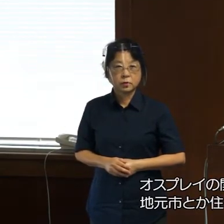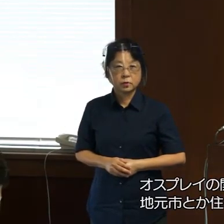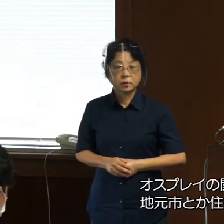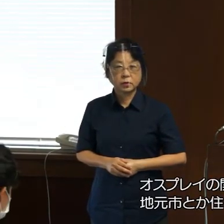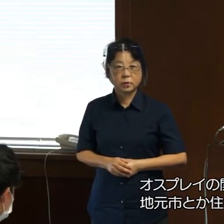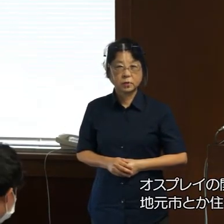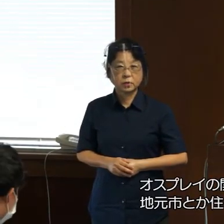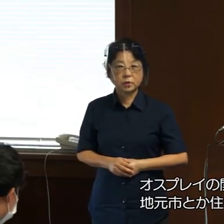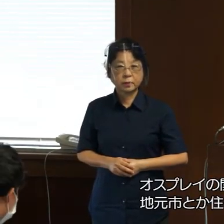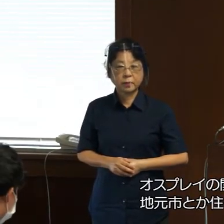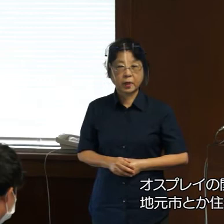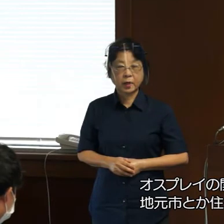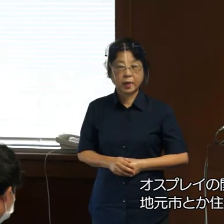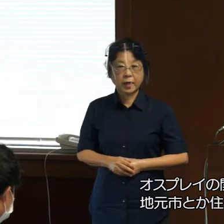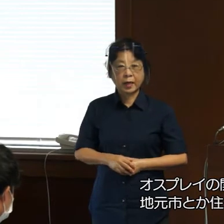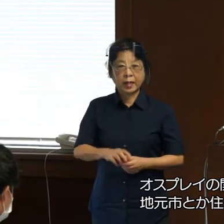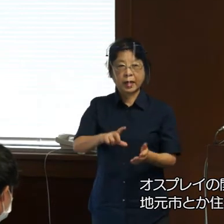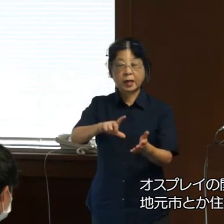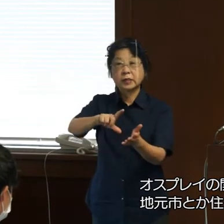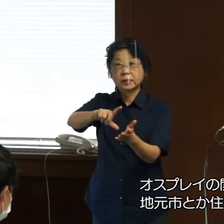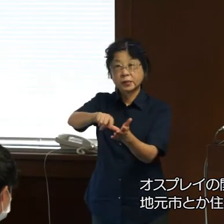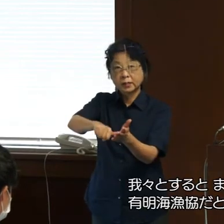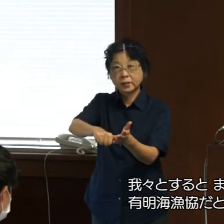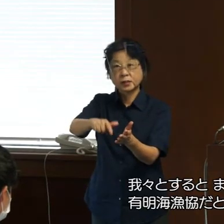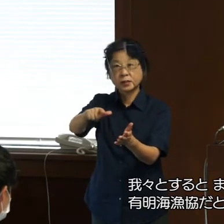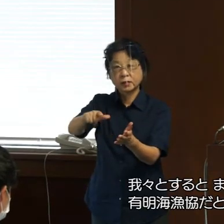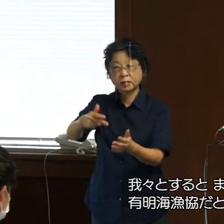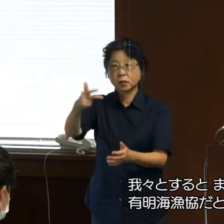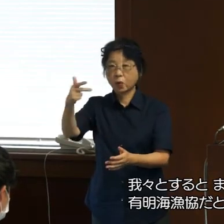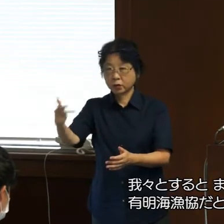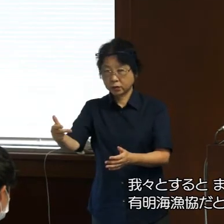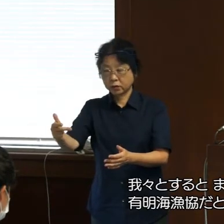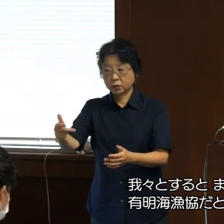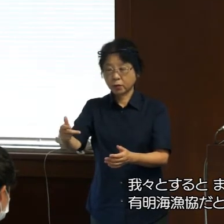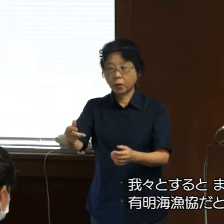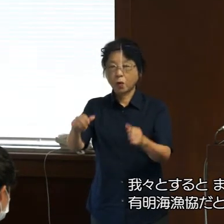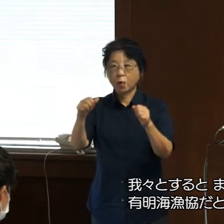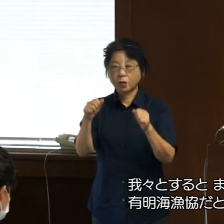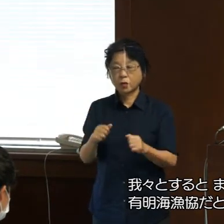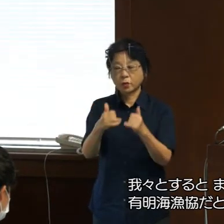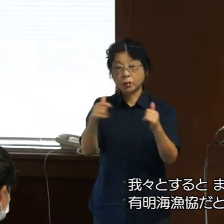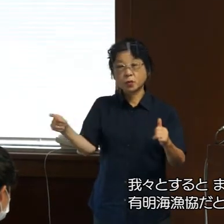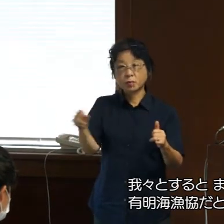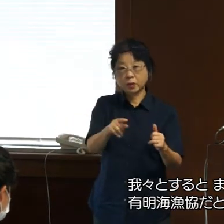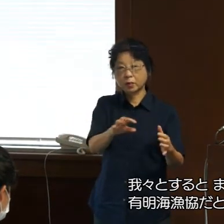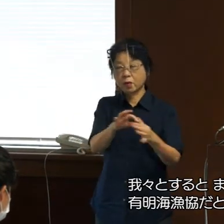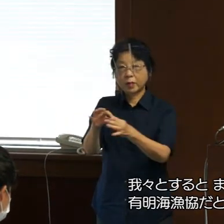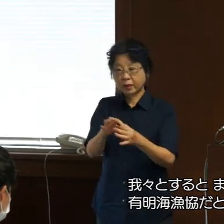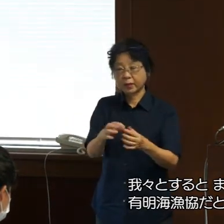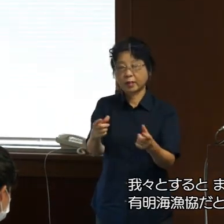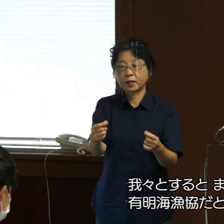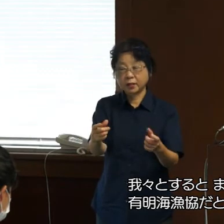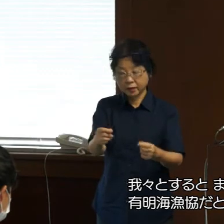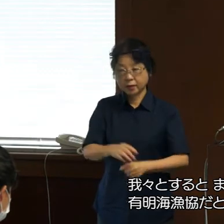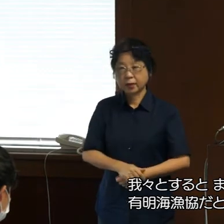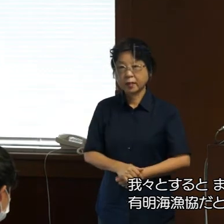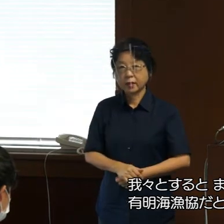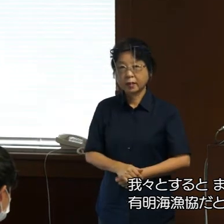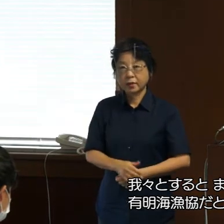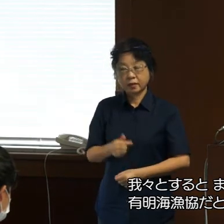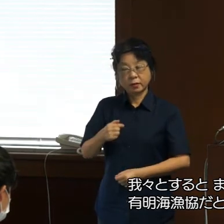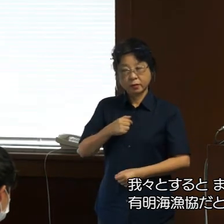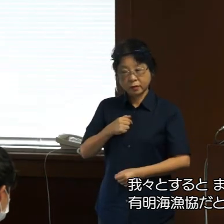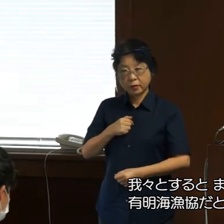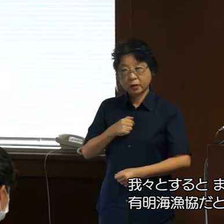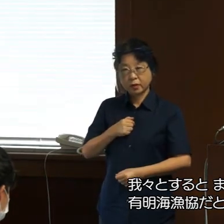地元市とか住民との関係ですよね。我々とすると、まずこの覚書の相手先が有